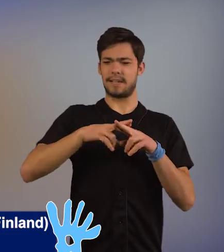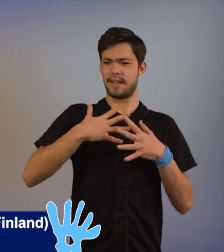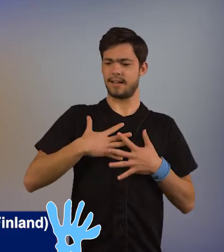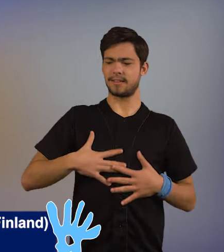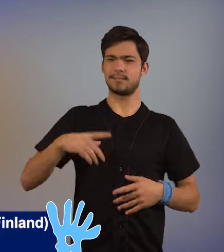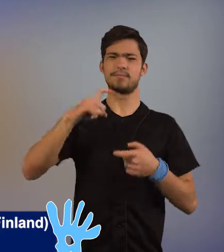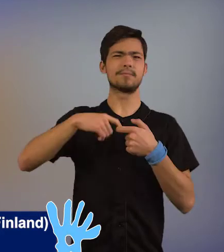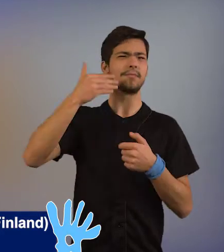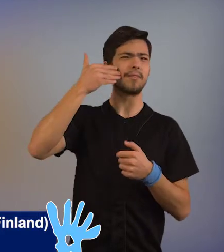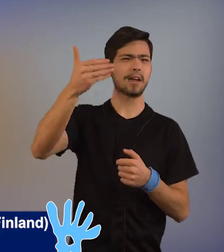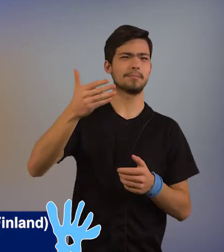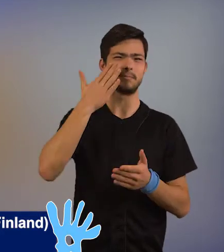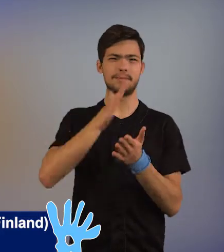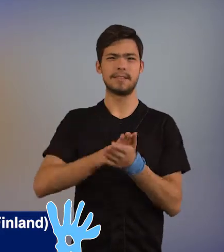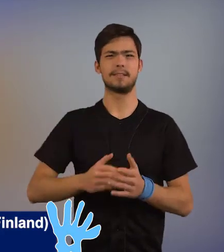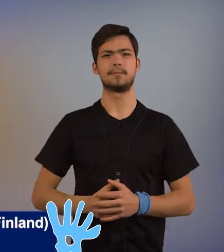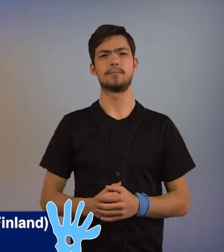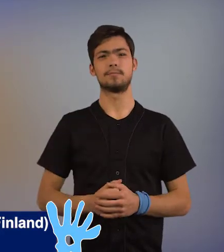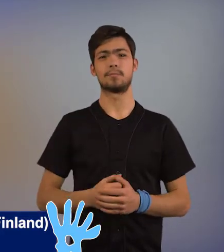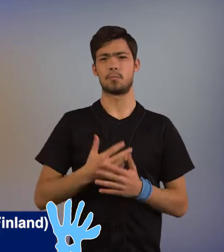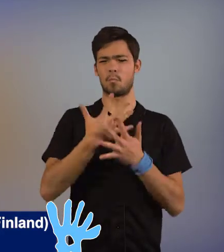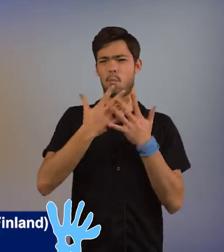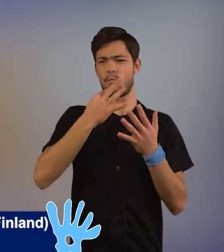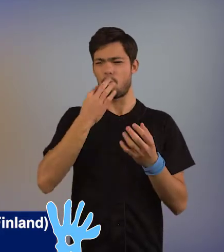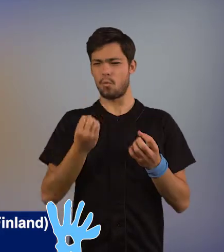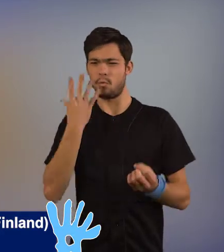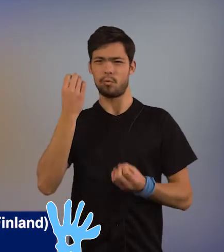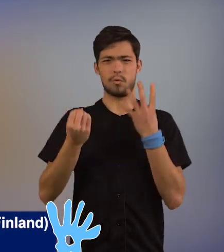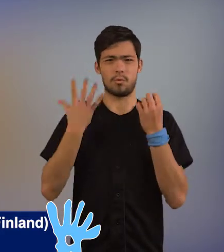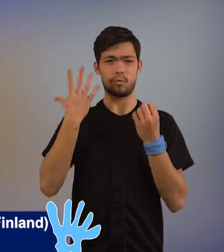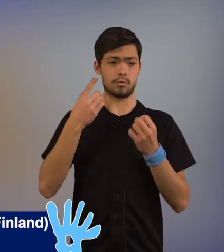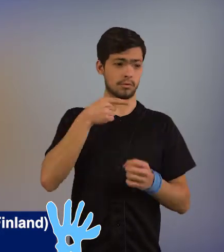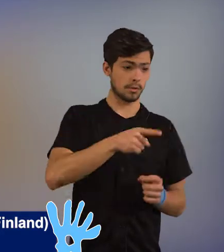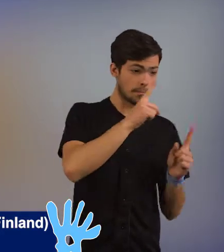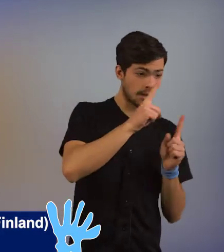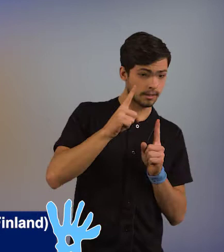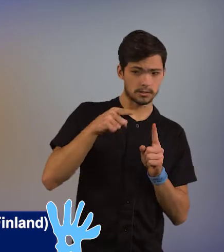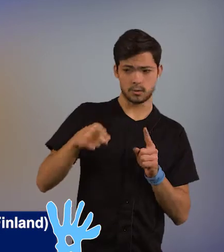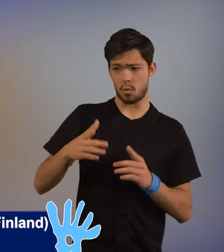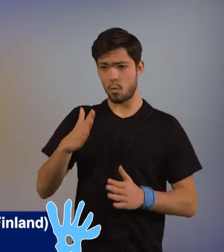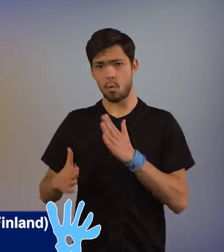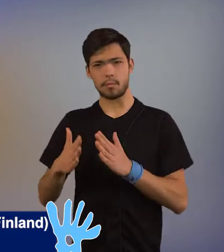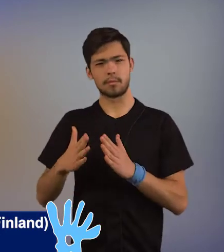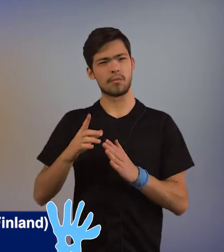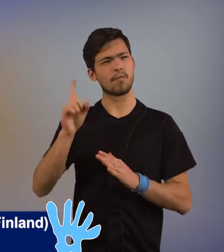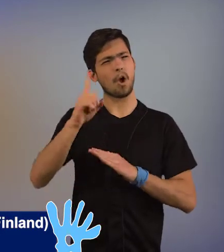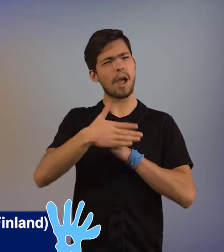framtidsscenario. Robotarna har antingen tagit över världen eller så är människan robotiserad.